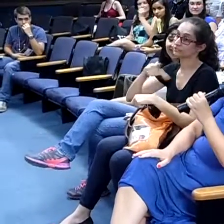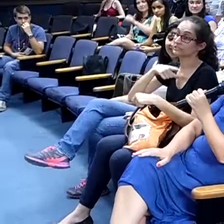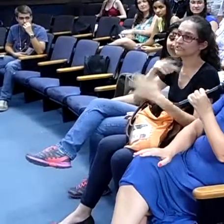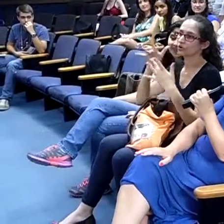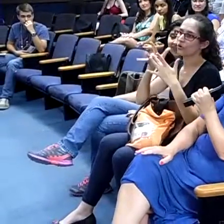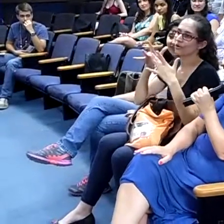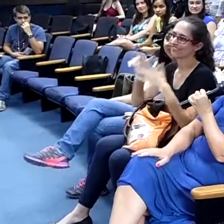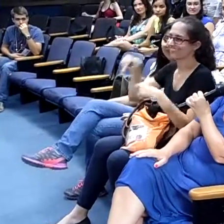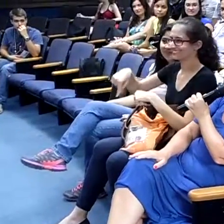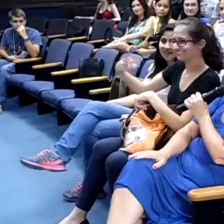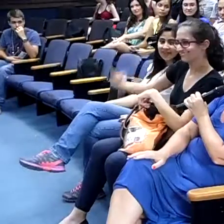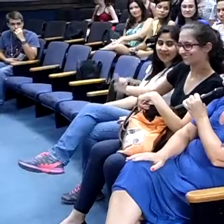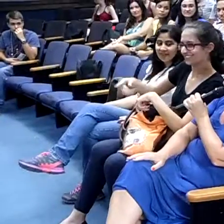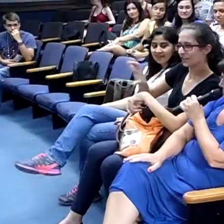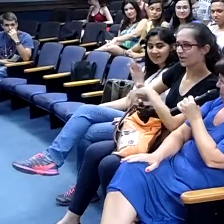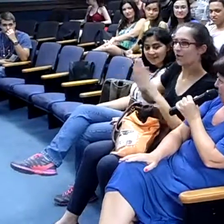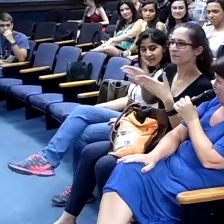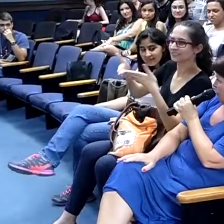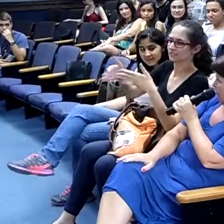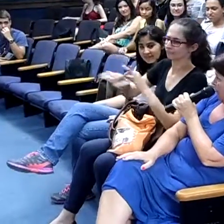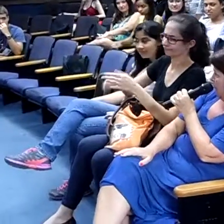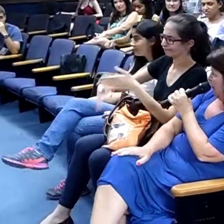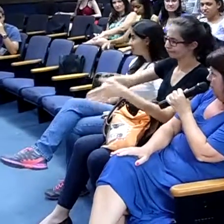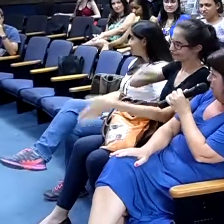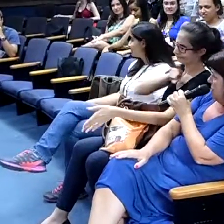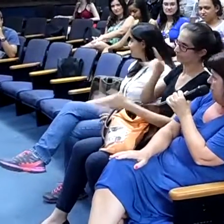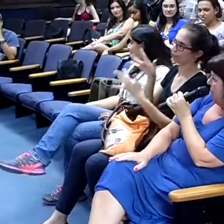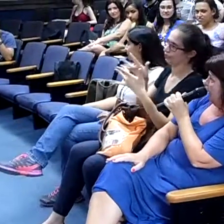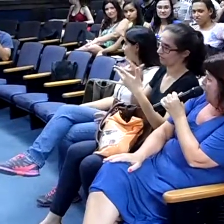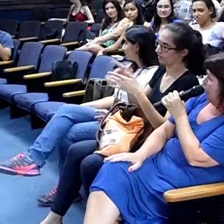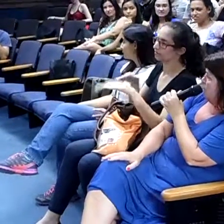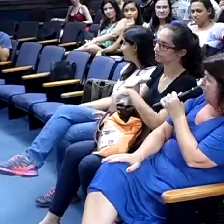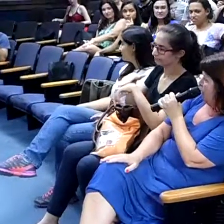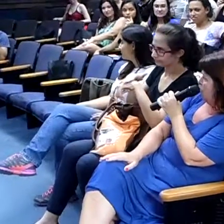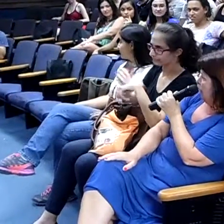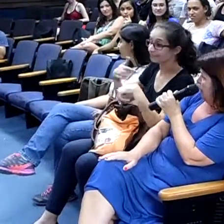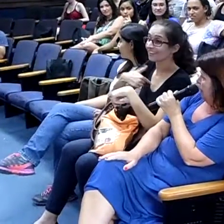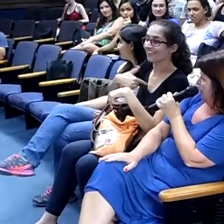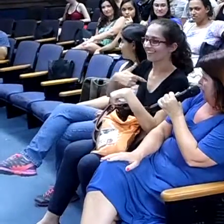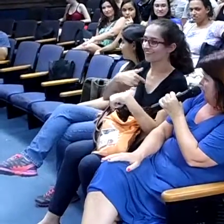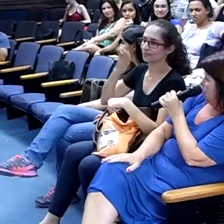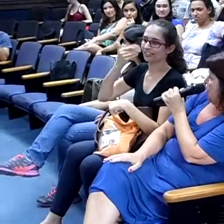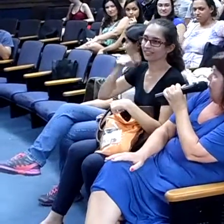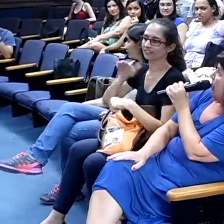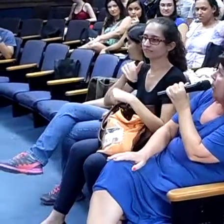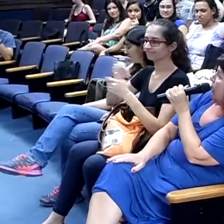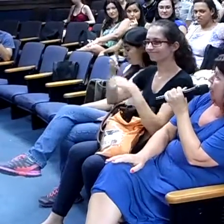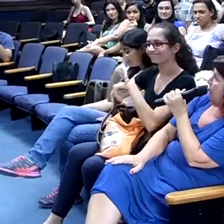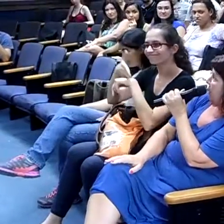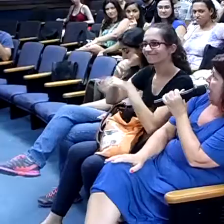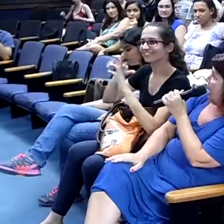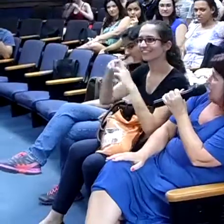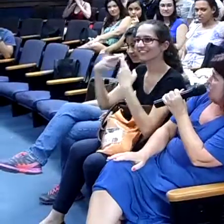contato com o grupo, com a comissão organizadora já há algum tempo. Inclusive, eu participei de uma reunião onde eu pude assistir